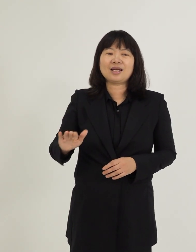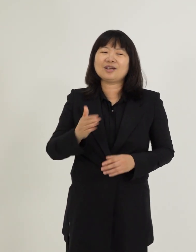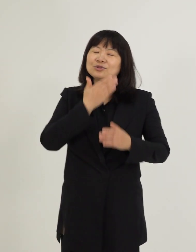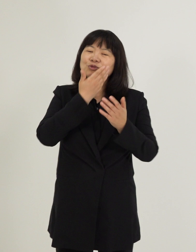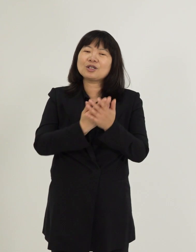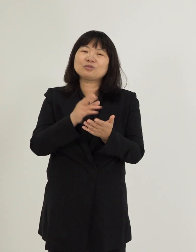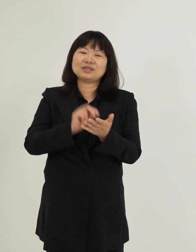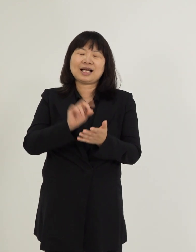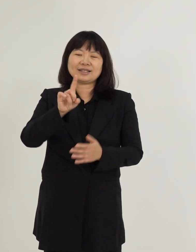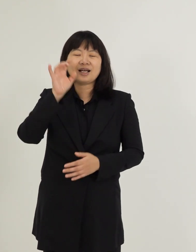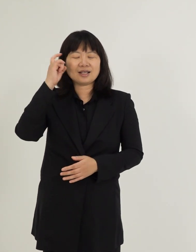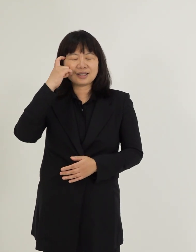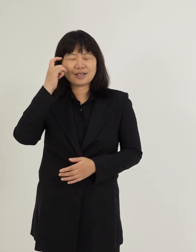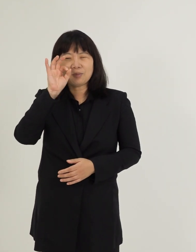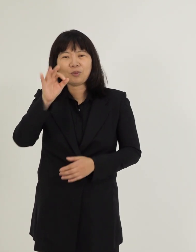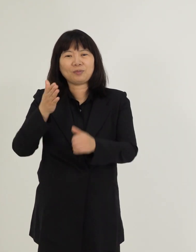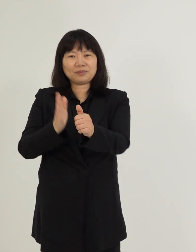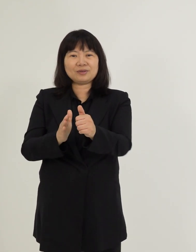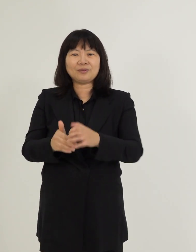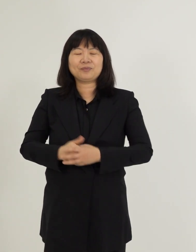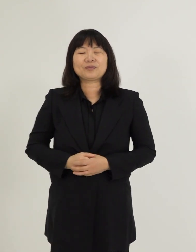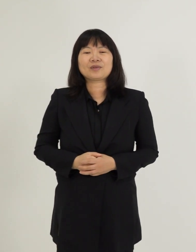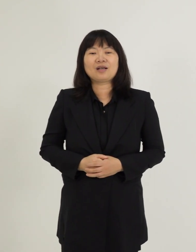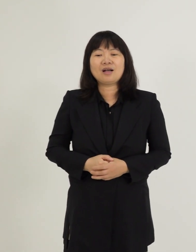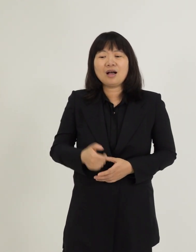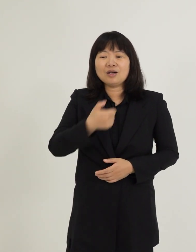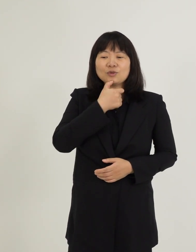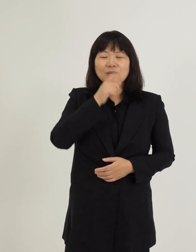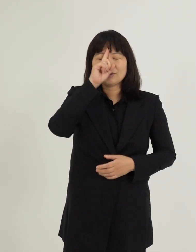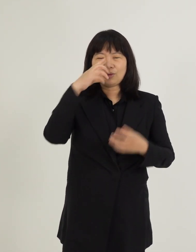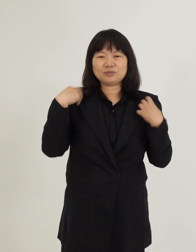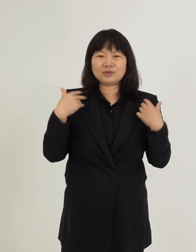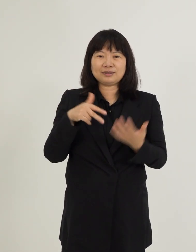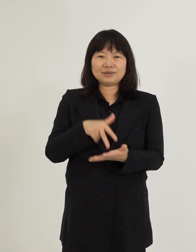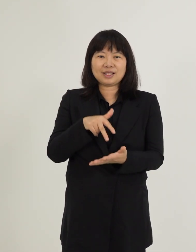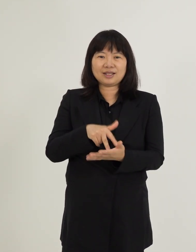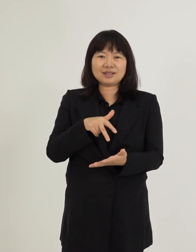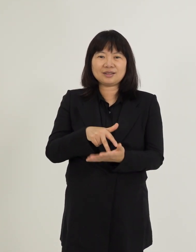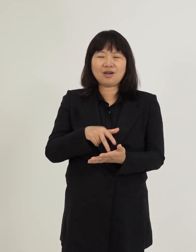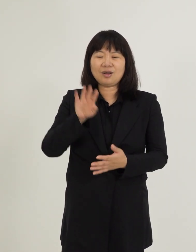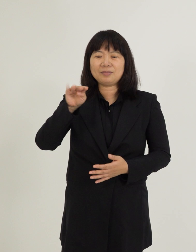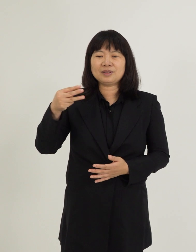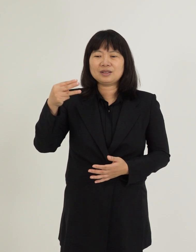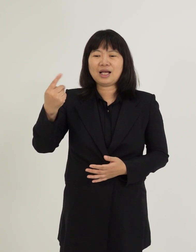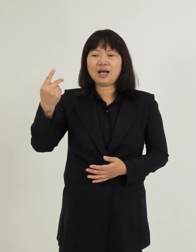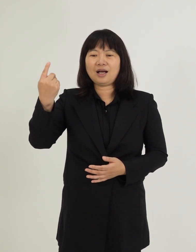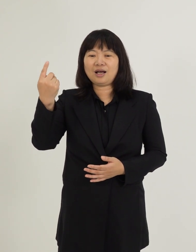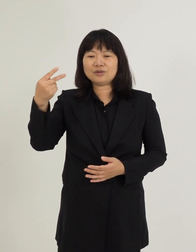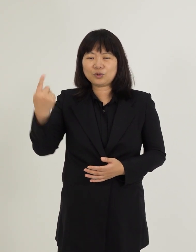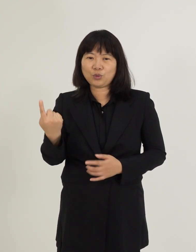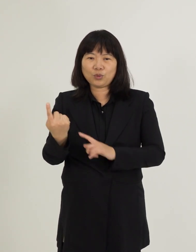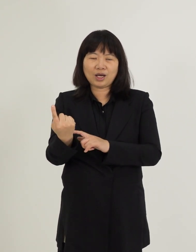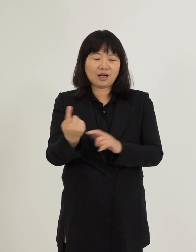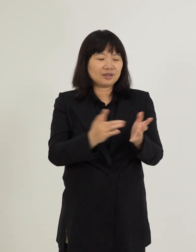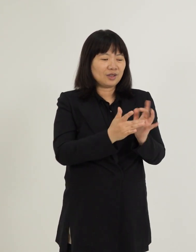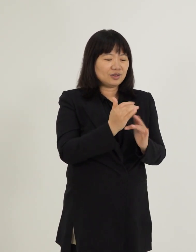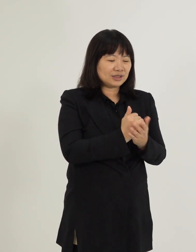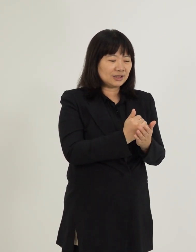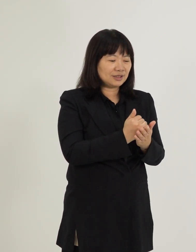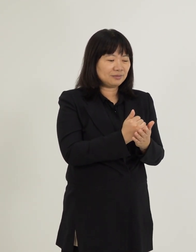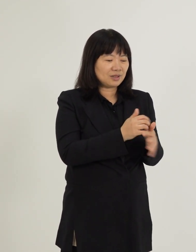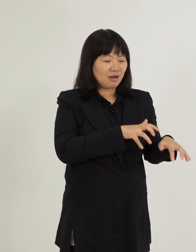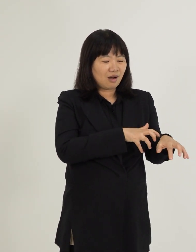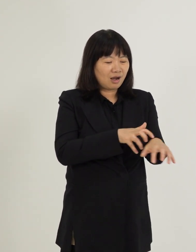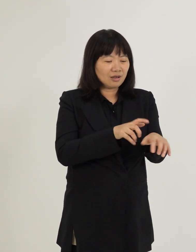로마 정부의 입장에서 이 행렬을 다 알았을 거란 말이에요. 빌라도가 이 행렬을 볼 때